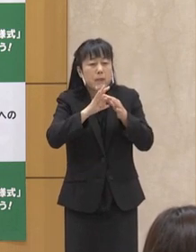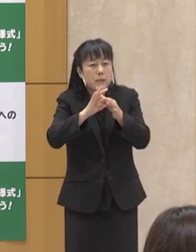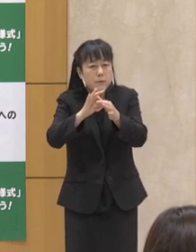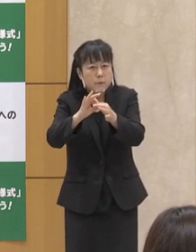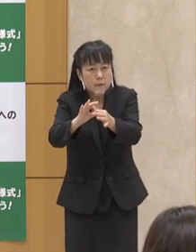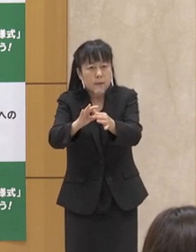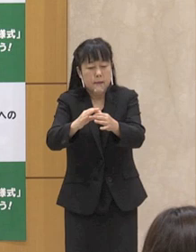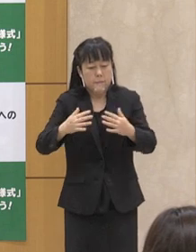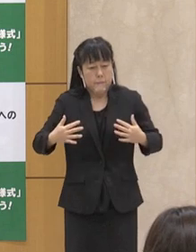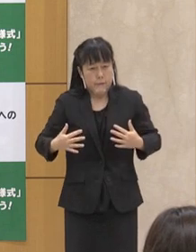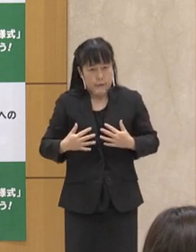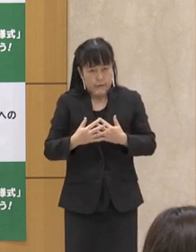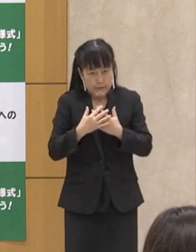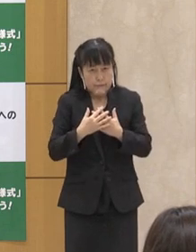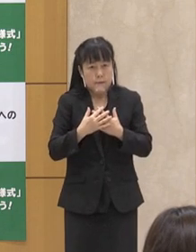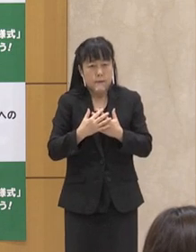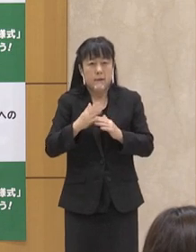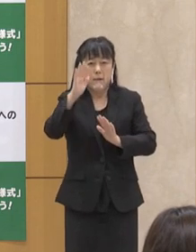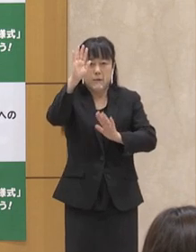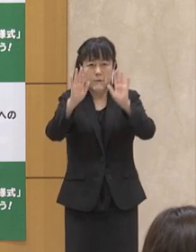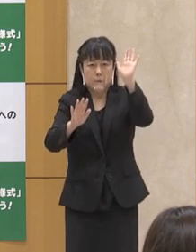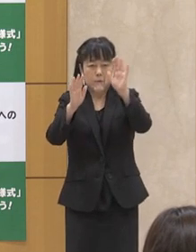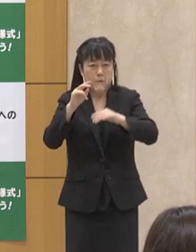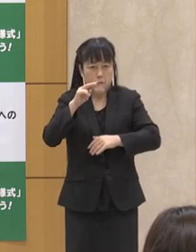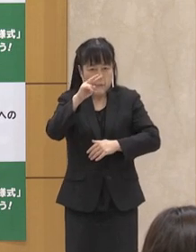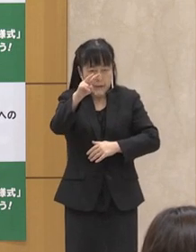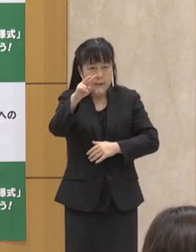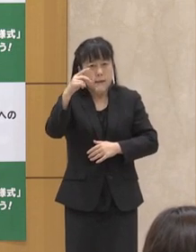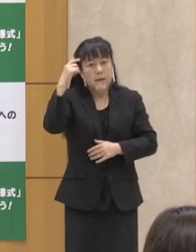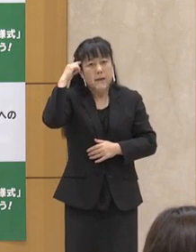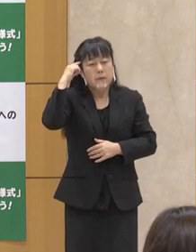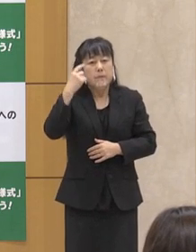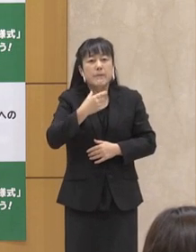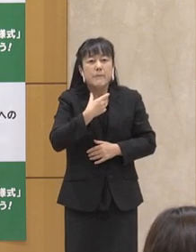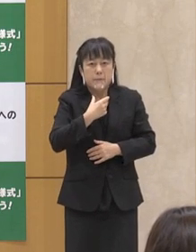く状況を注視してまいりたいと思います。